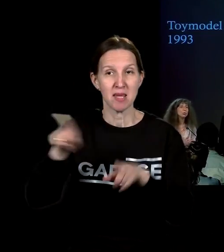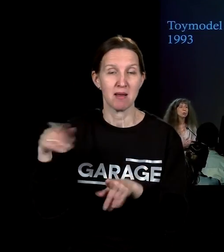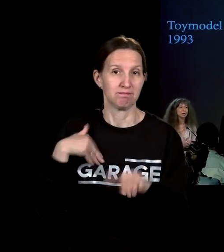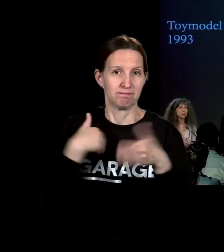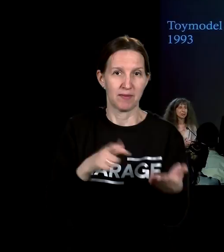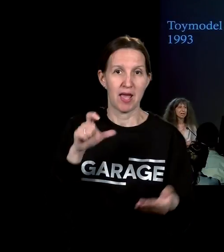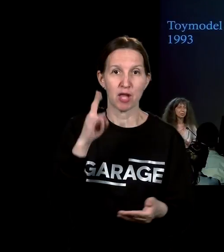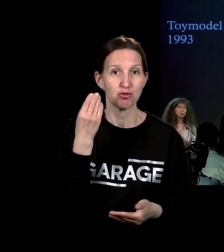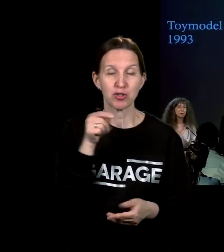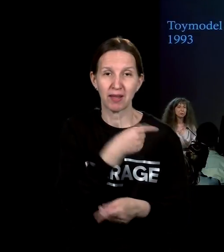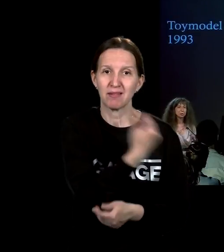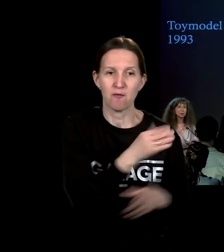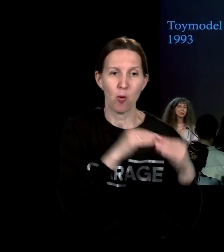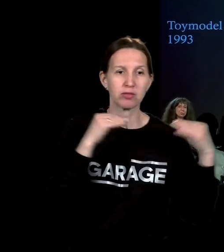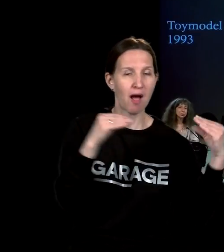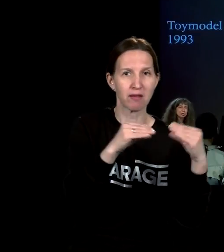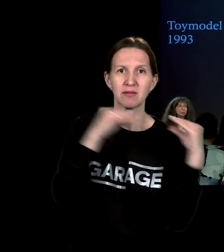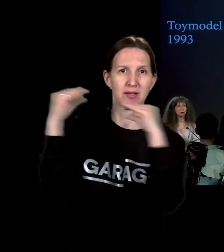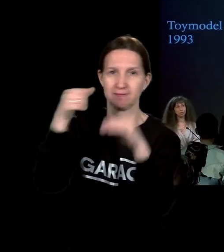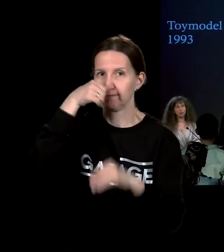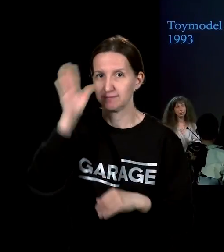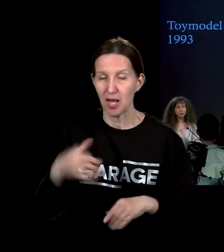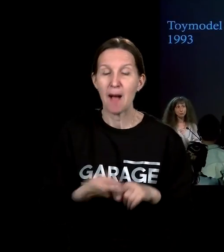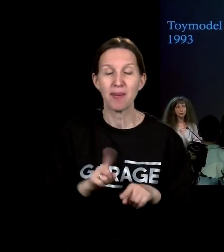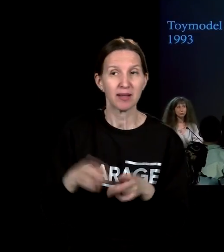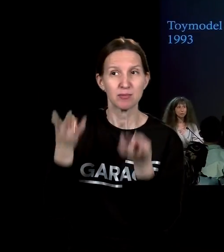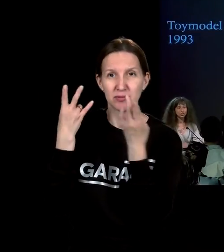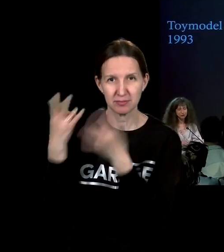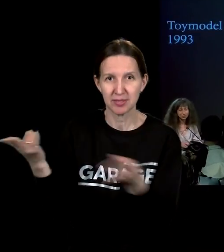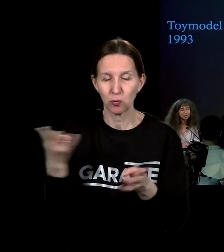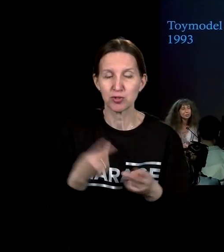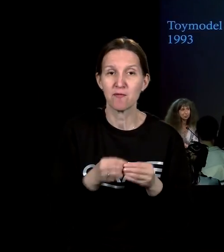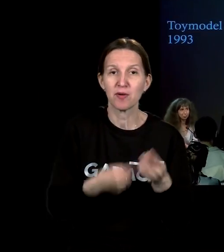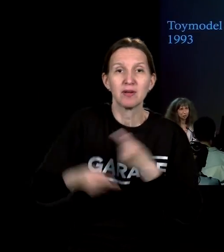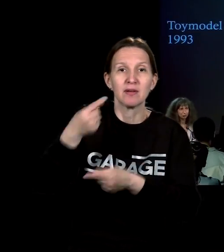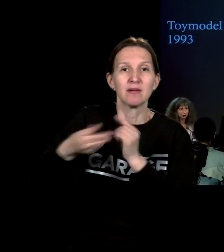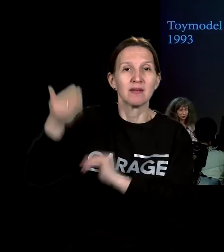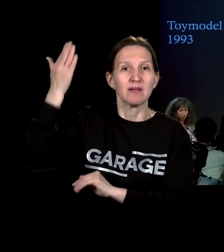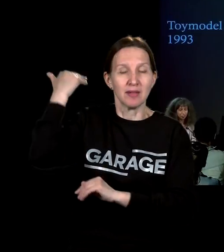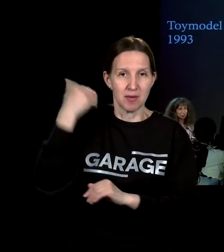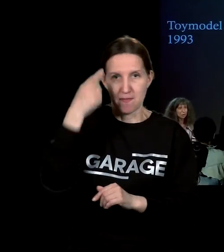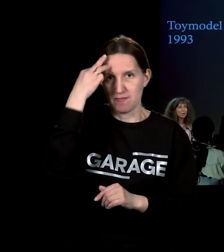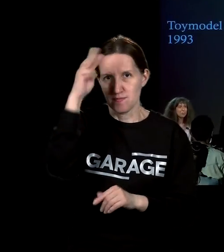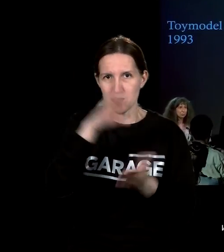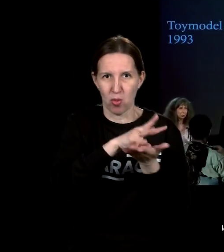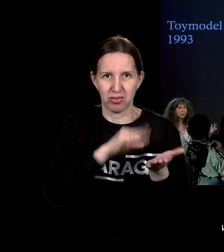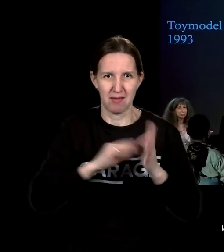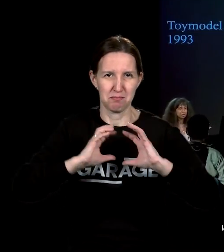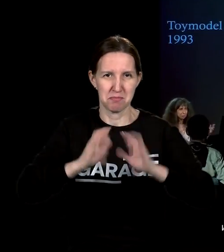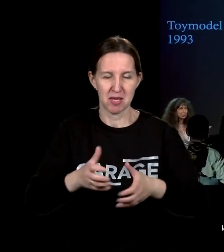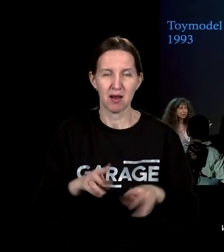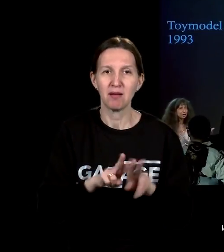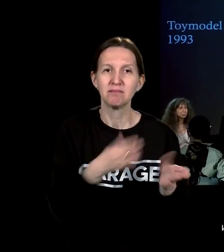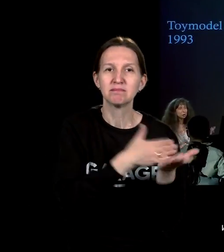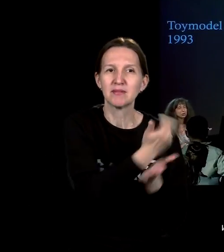не могут летать. И поэтому надо вернуться к некой предыдущей модели мира, в которой все эти открытия возможны. То есть это действительно такой вот в